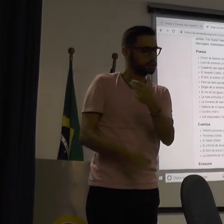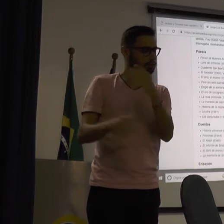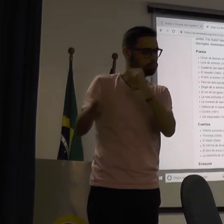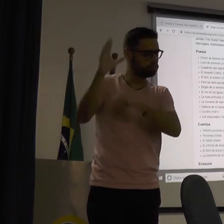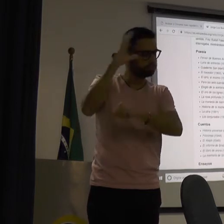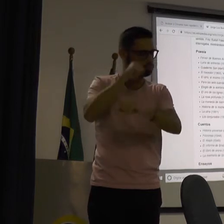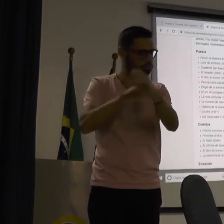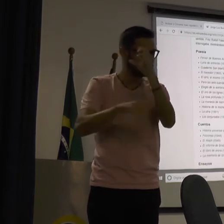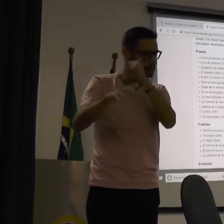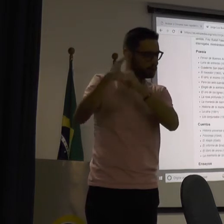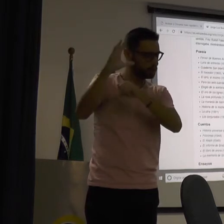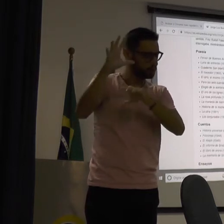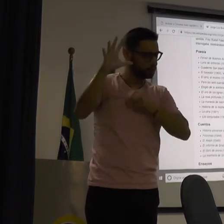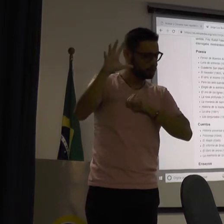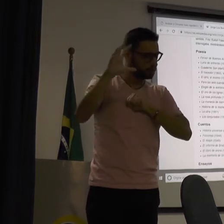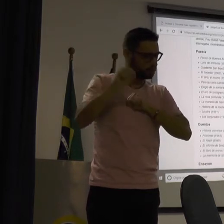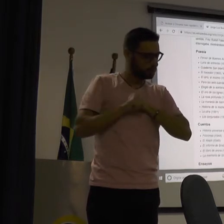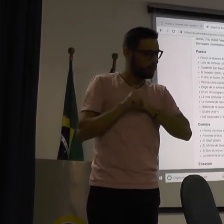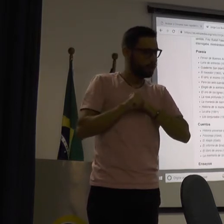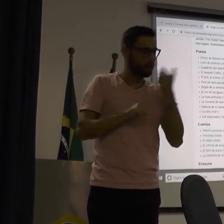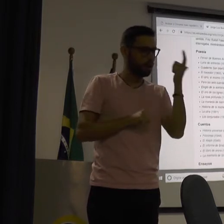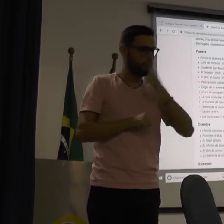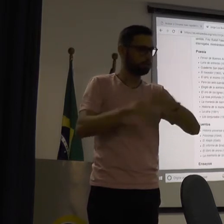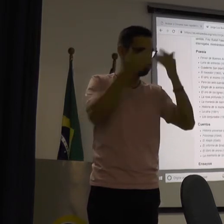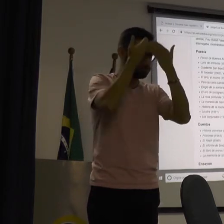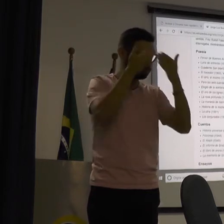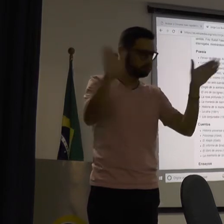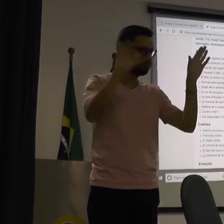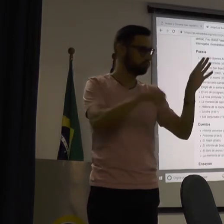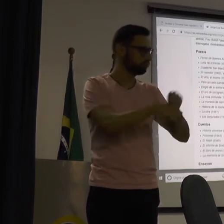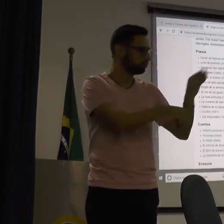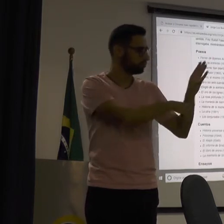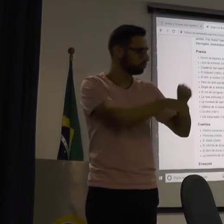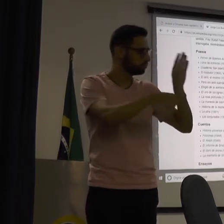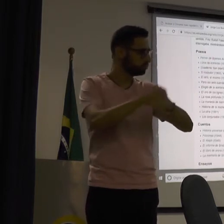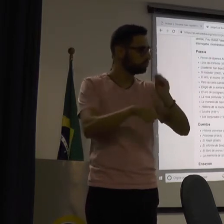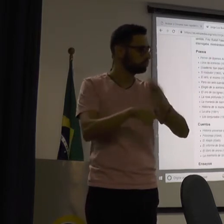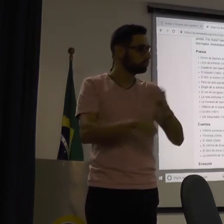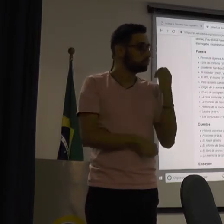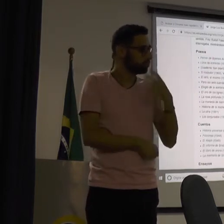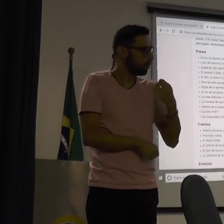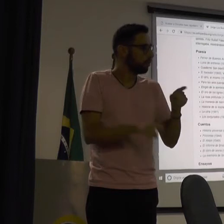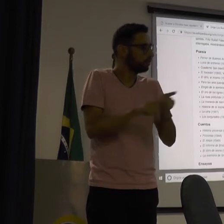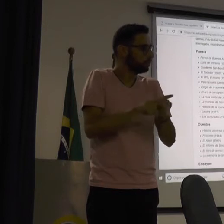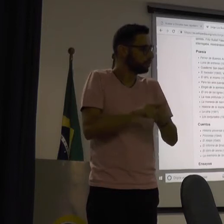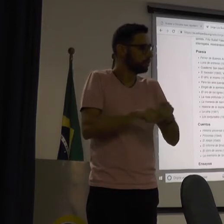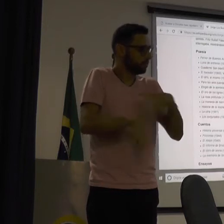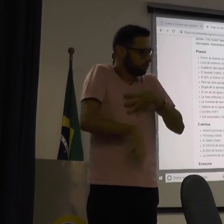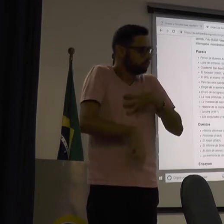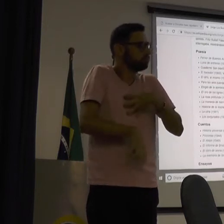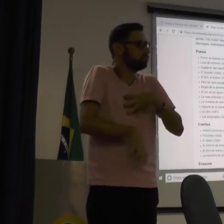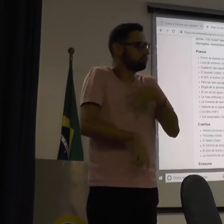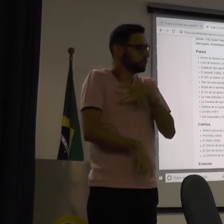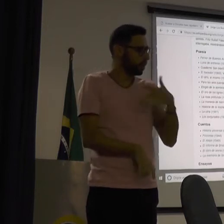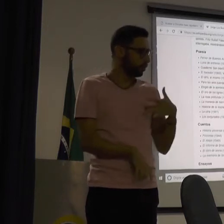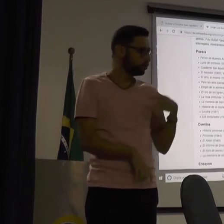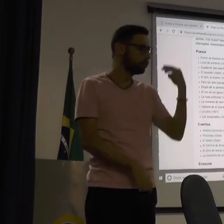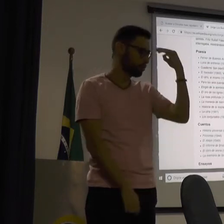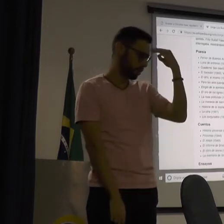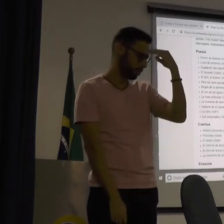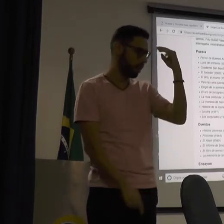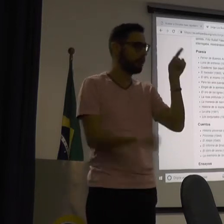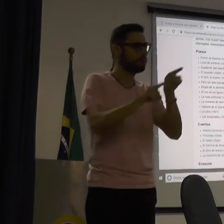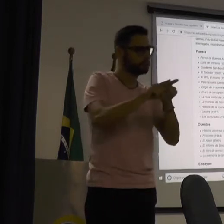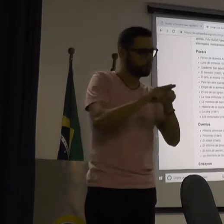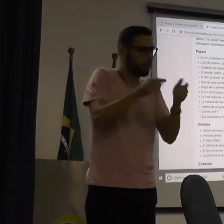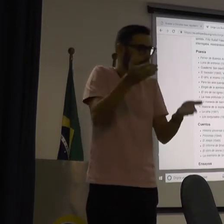de você, de alguma forma, ampliar o seu conhecimento e até o seu bem-estar, sua saúde mental, seu